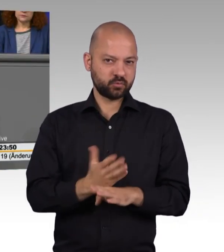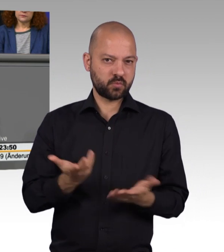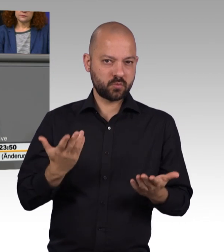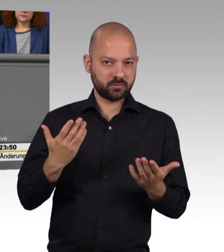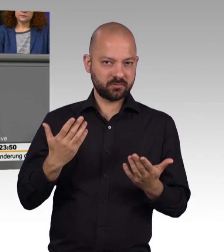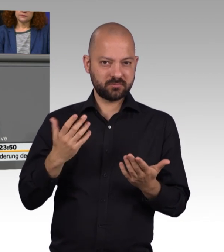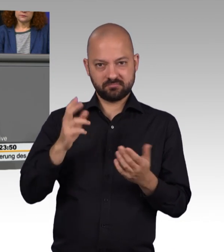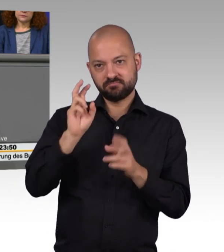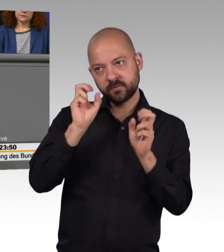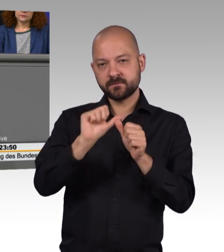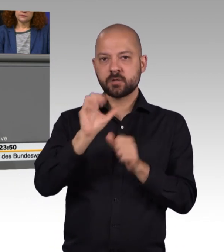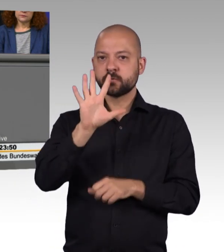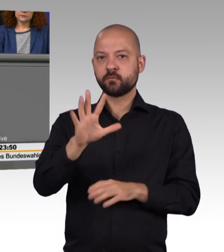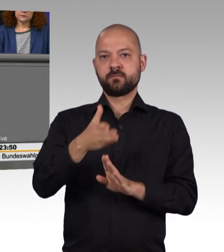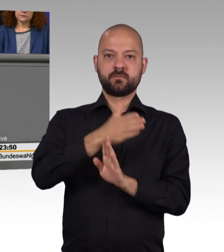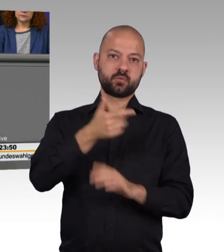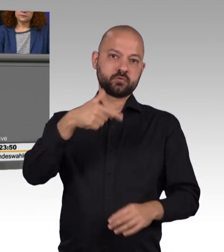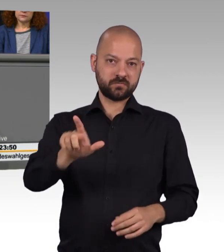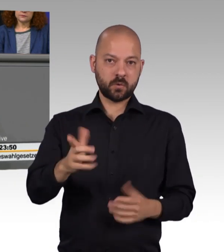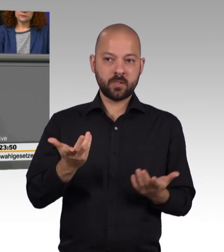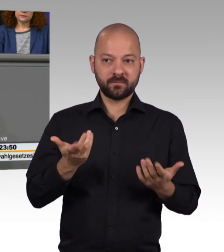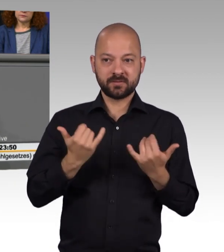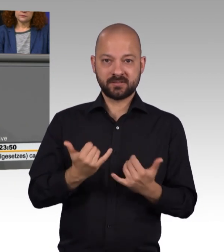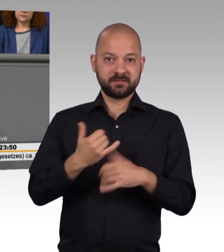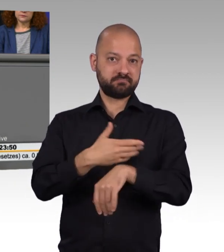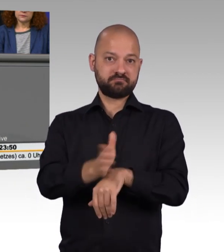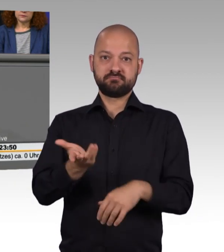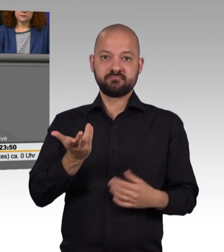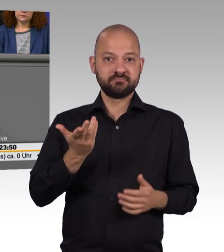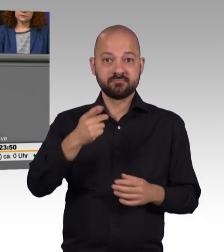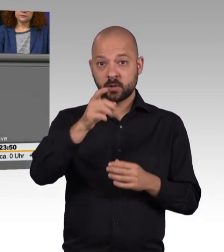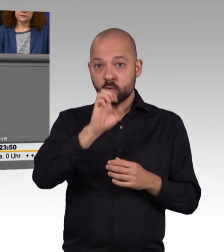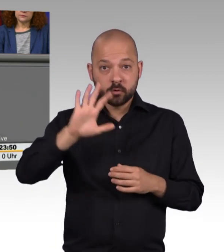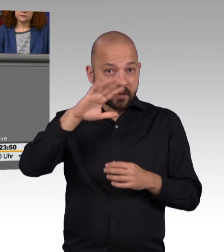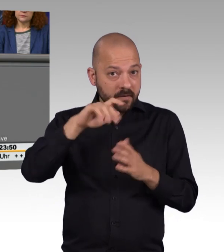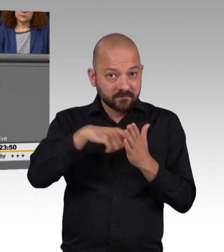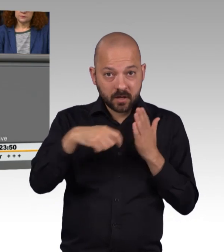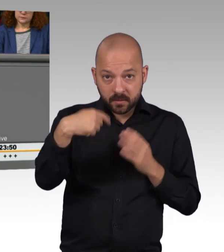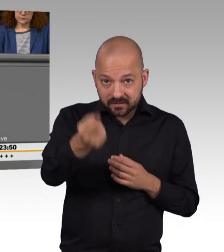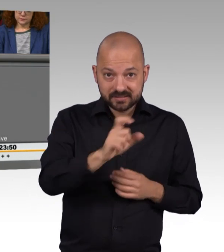vor zwölf. Die Europawahl nächste Woche steht an. Ich begrüße insbesondere, dass wir